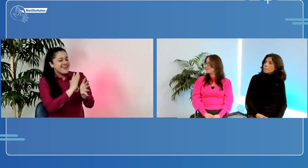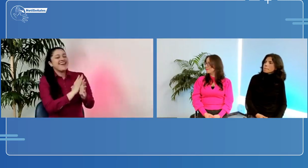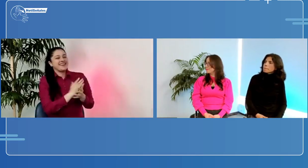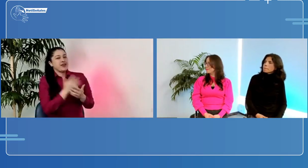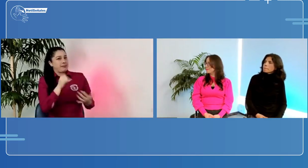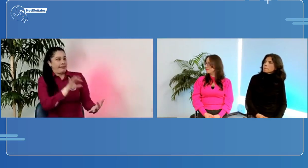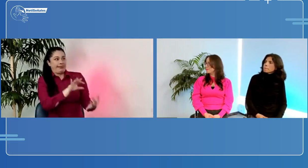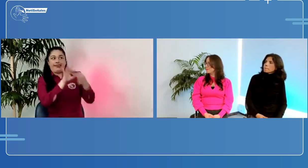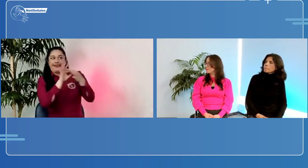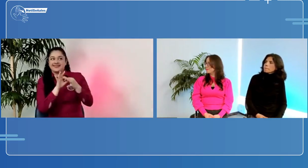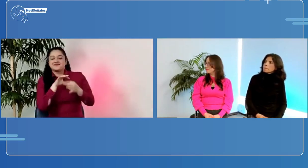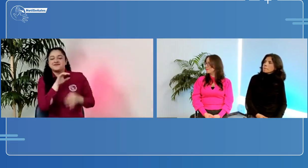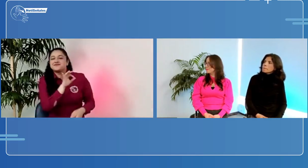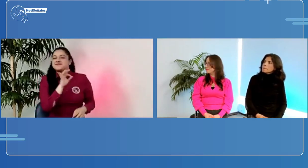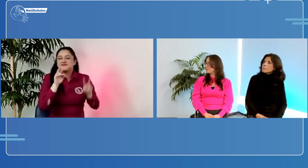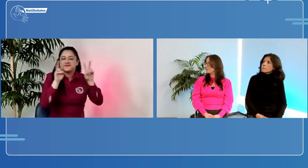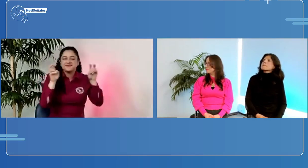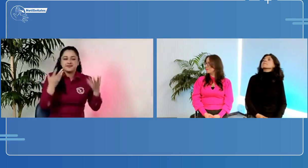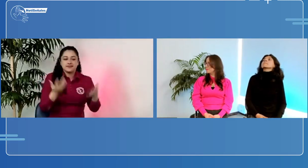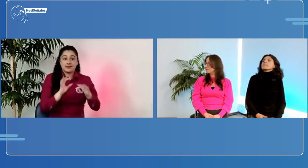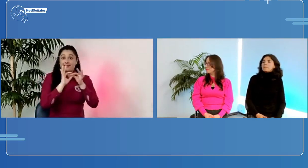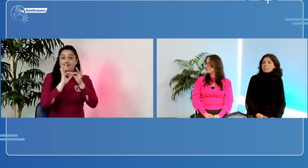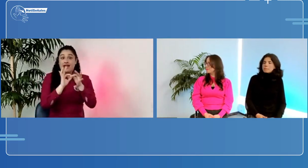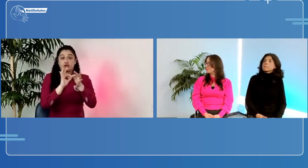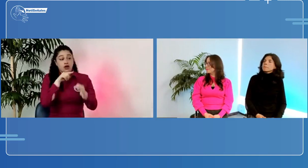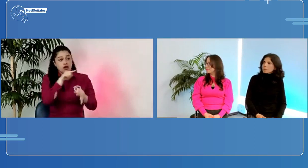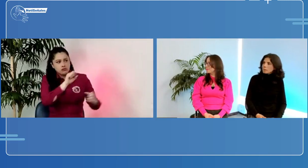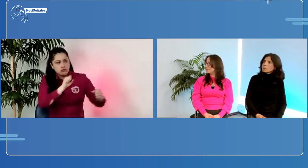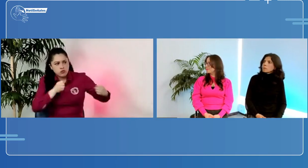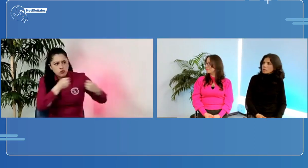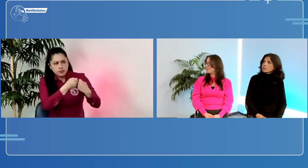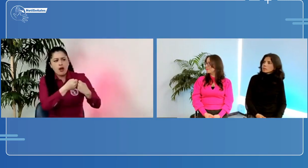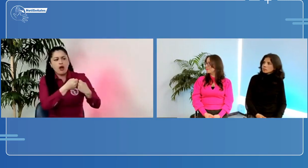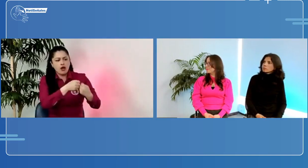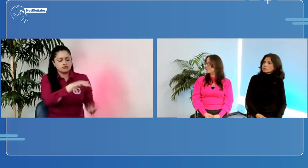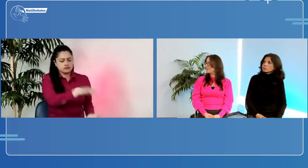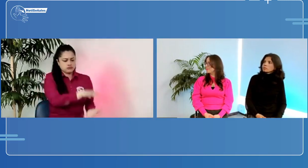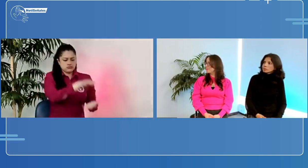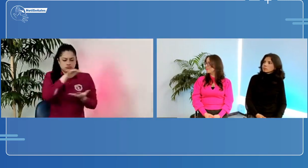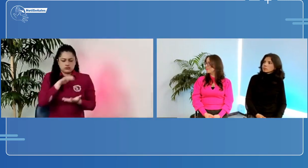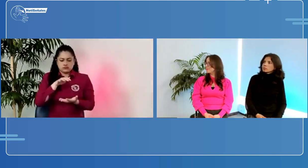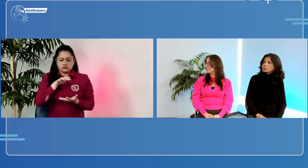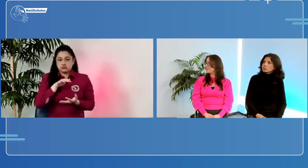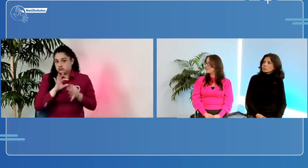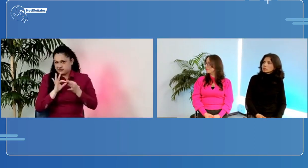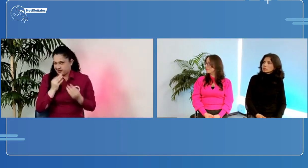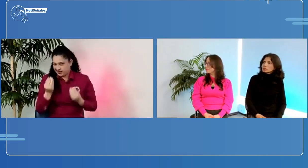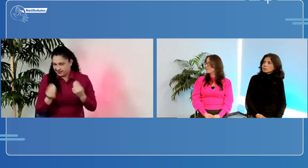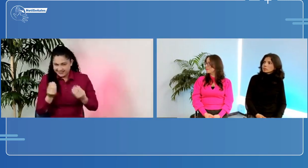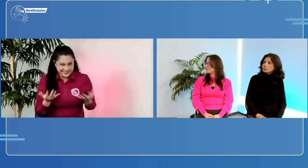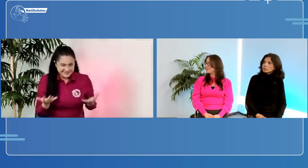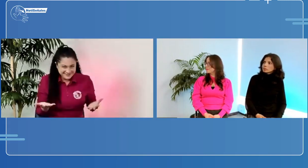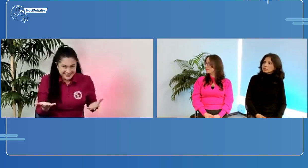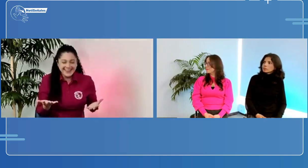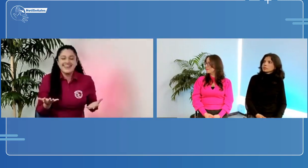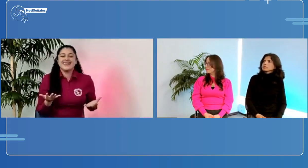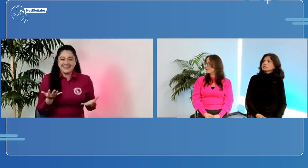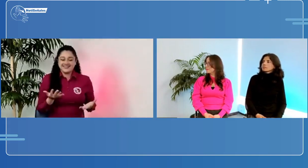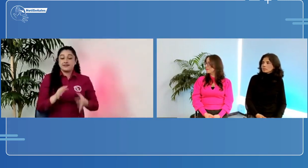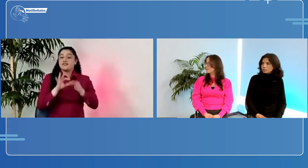y cómo ha sido todo este proceso. Unido a eso también, desde Fenascol en este convenio, pues las